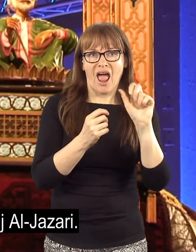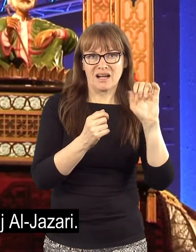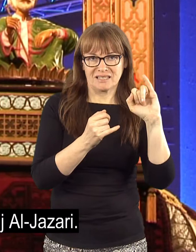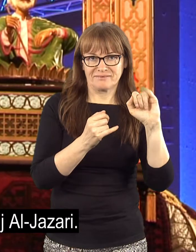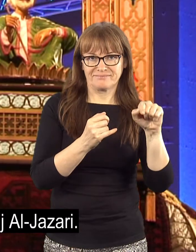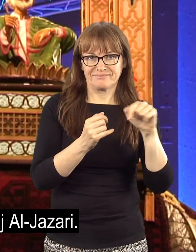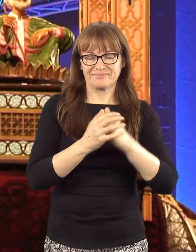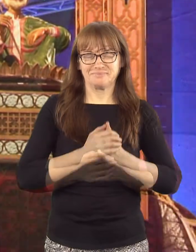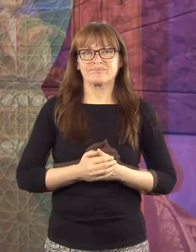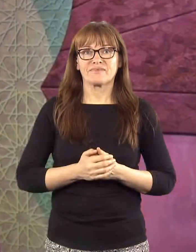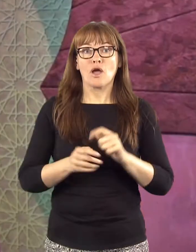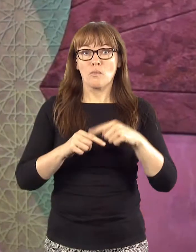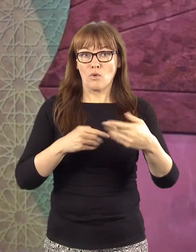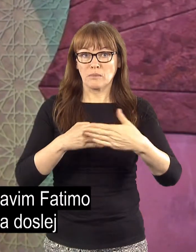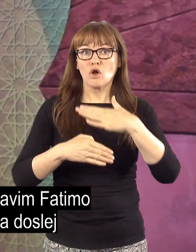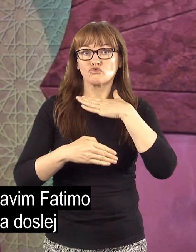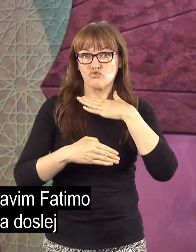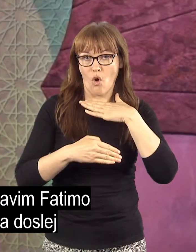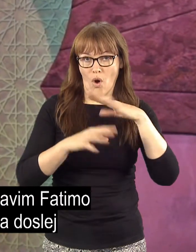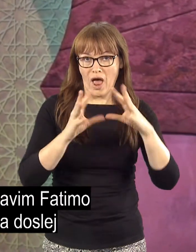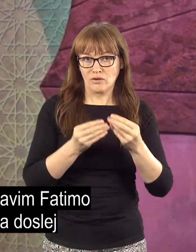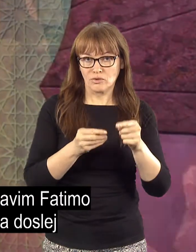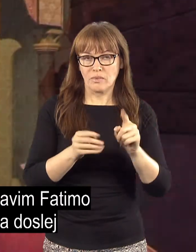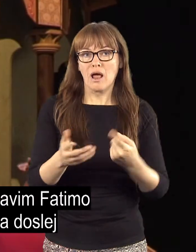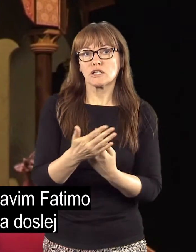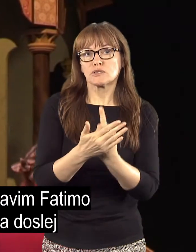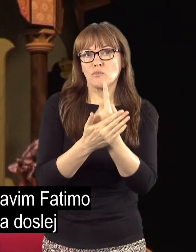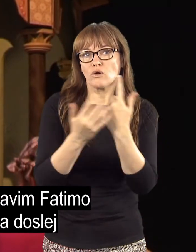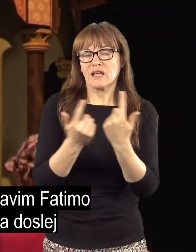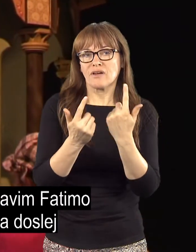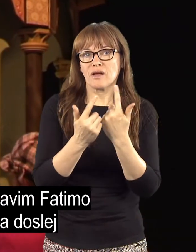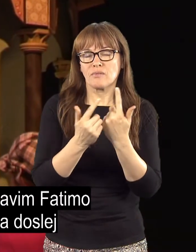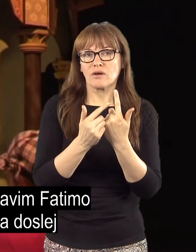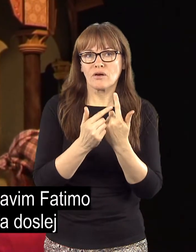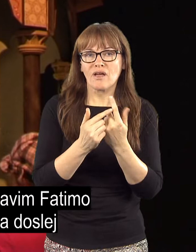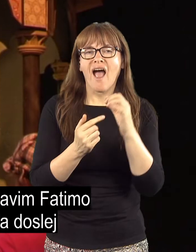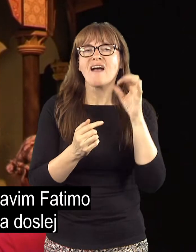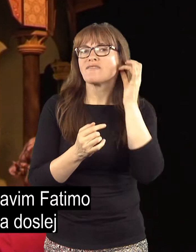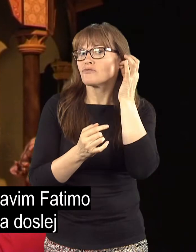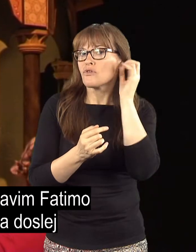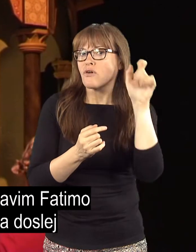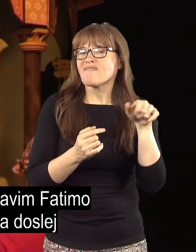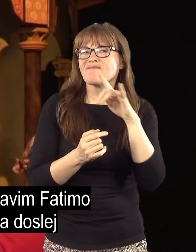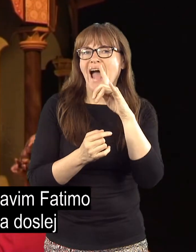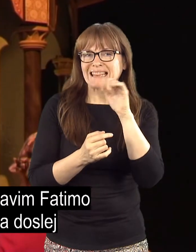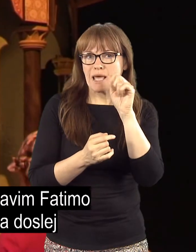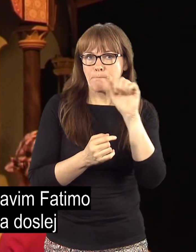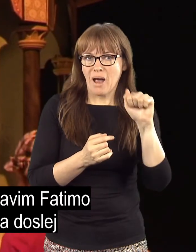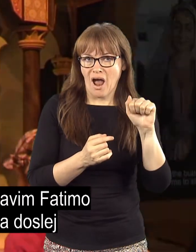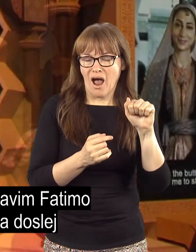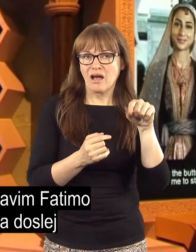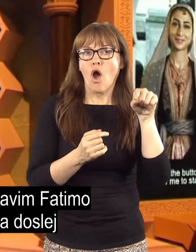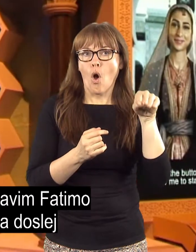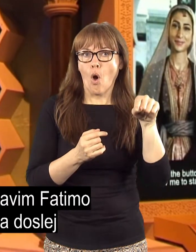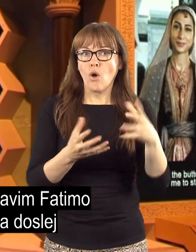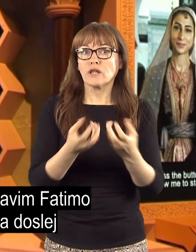Al-Jazarija. Potem pri šoli lahko izpostavim Fatimo Al-Fihri oziroma Fatimo Fihrija, ki